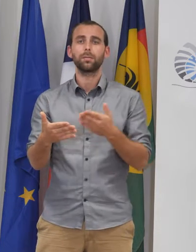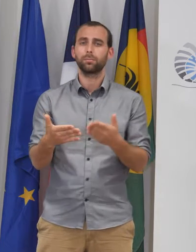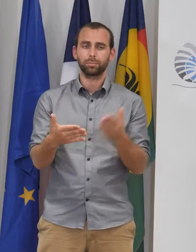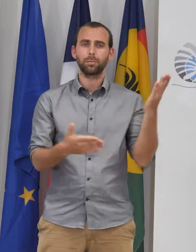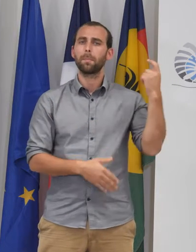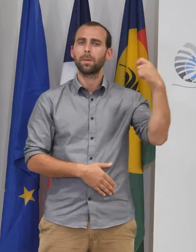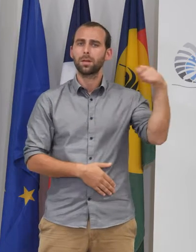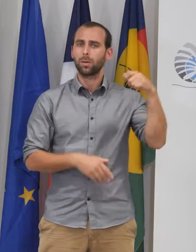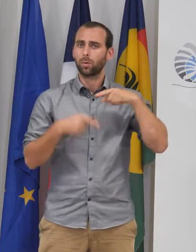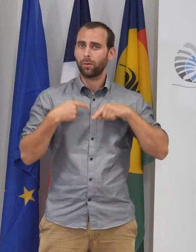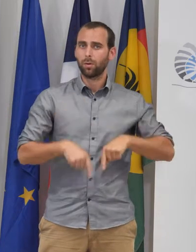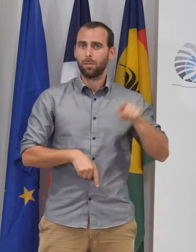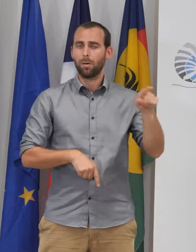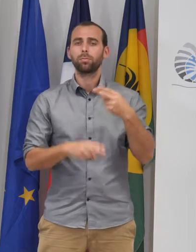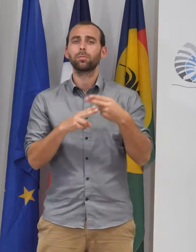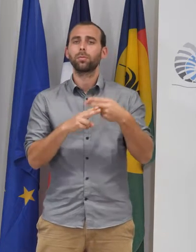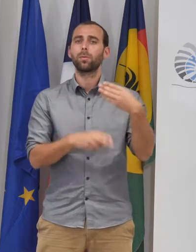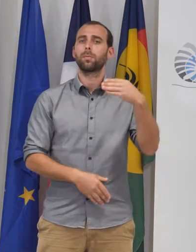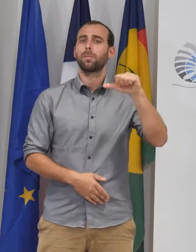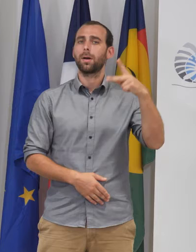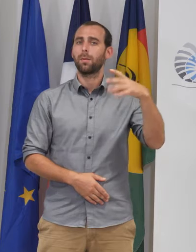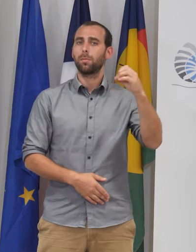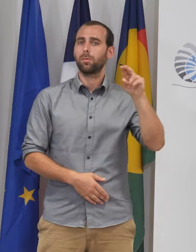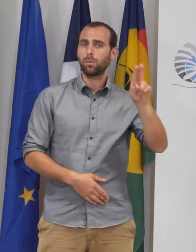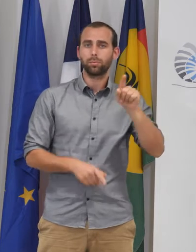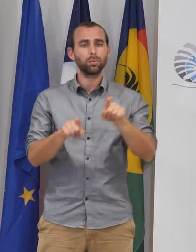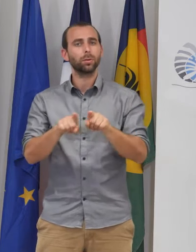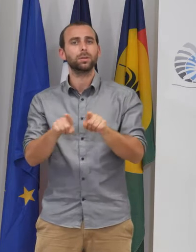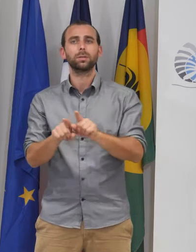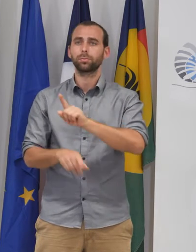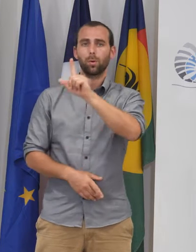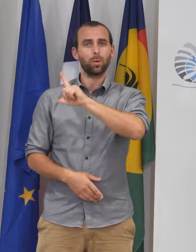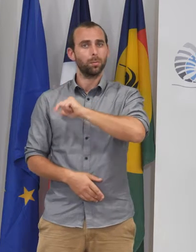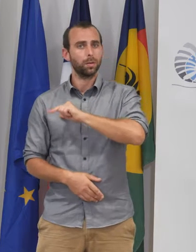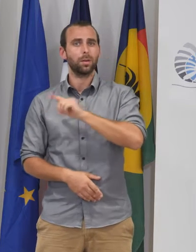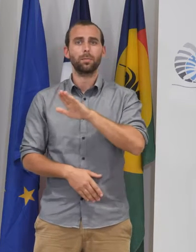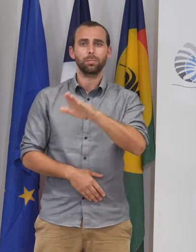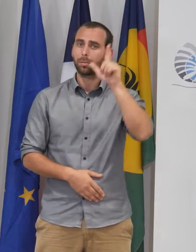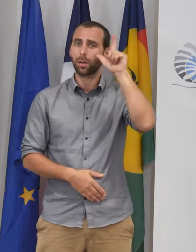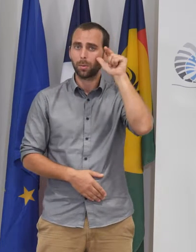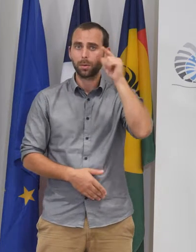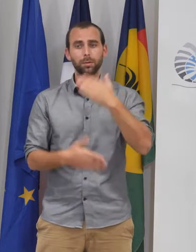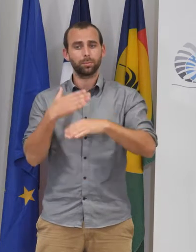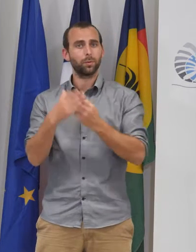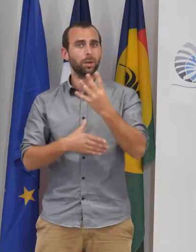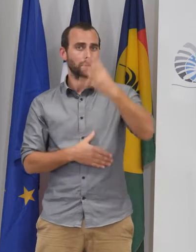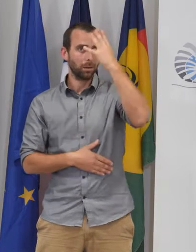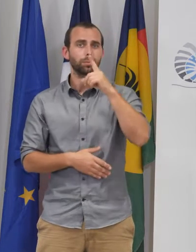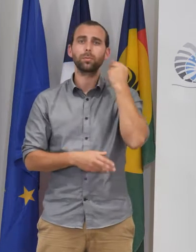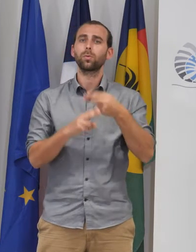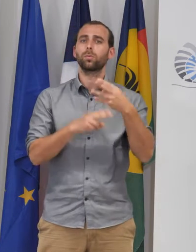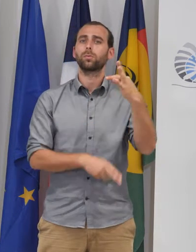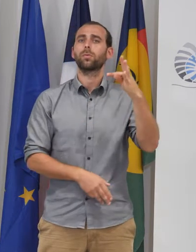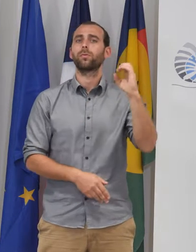par le président du gouvernement, Louis Mapou, et le commissaire de la République en Nouvelle-Calédonie, M. Patrick Faure.